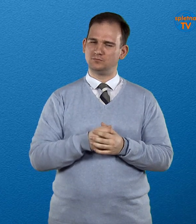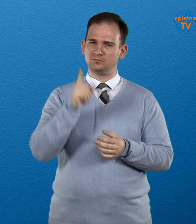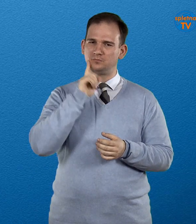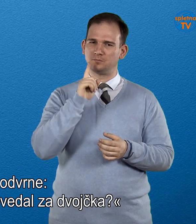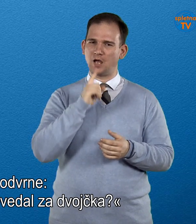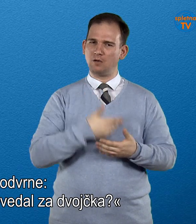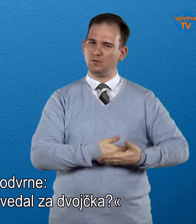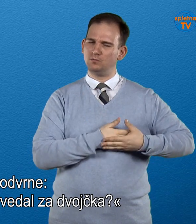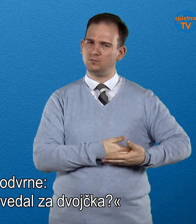Mama odvrne: